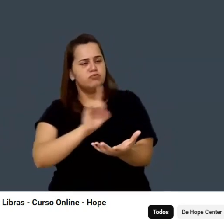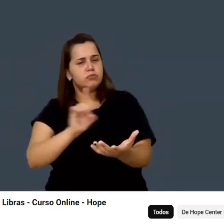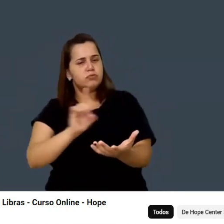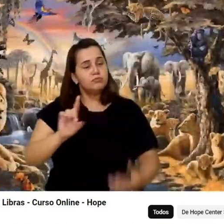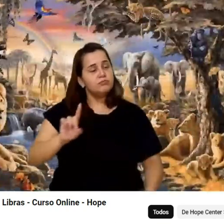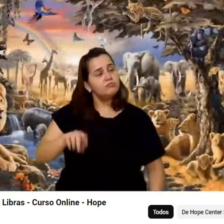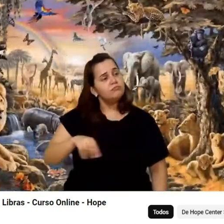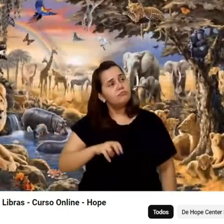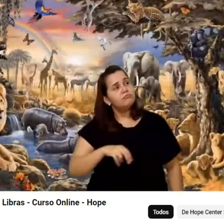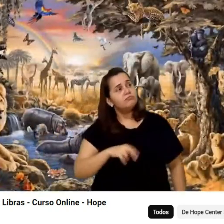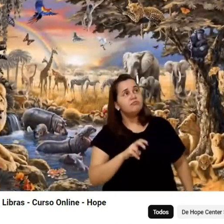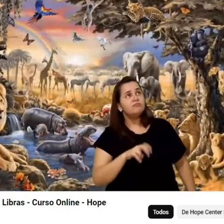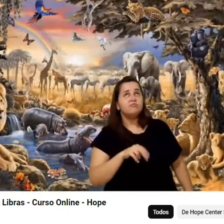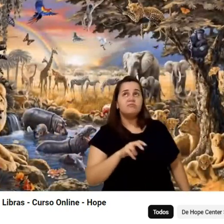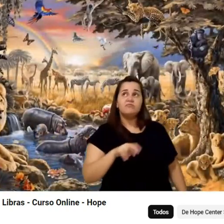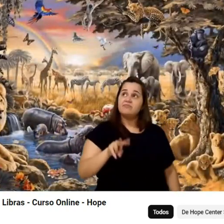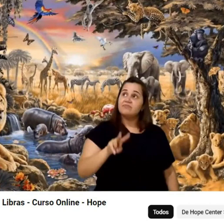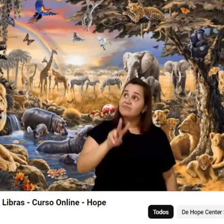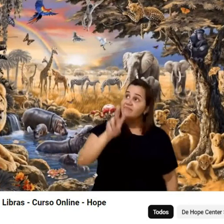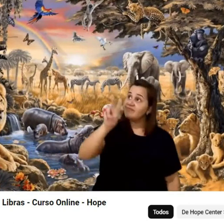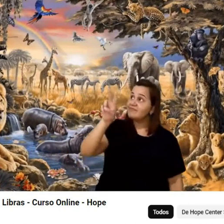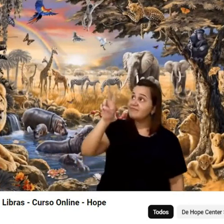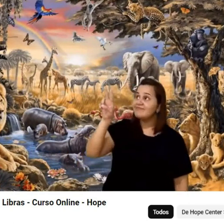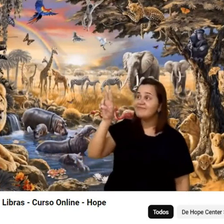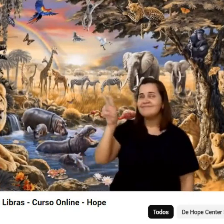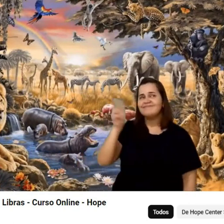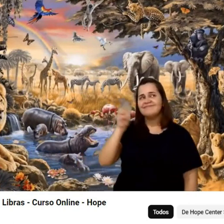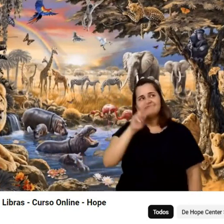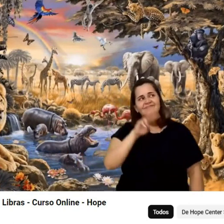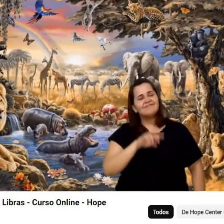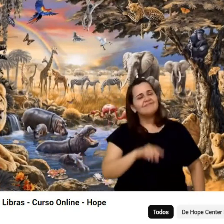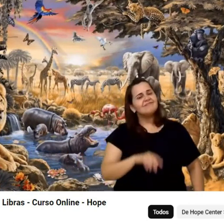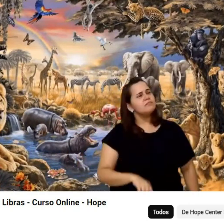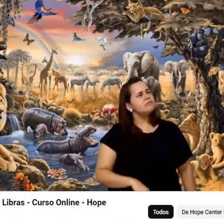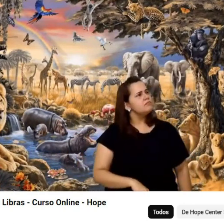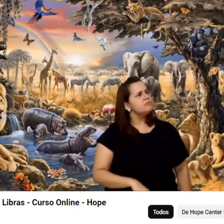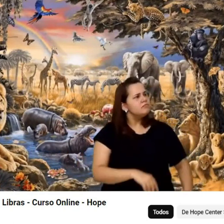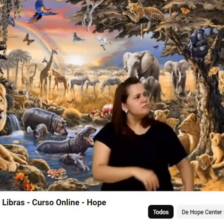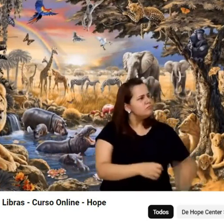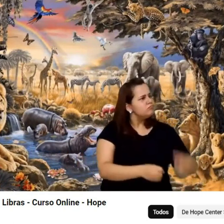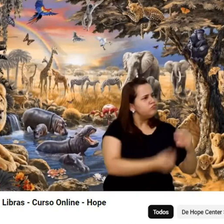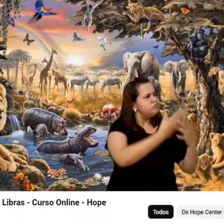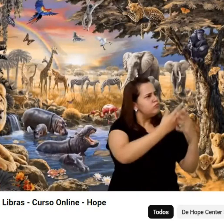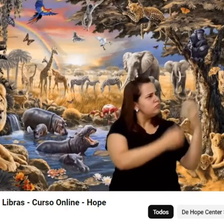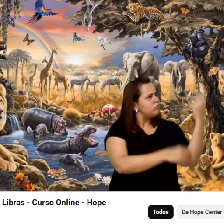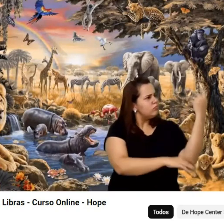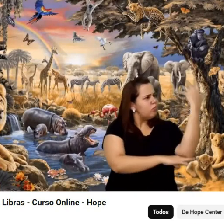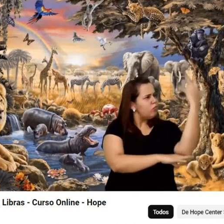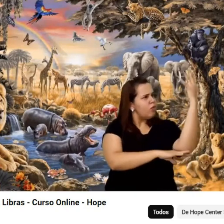E caminhando ali, ele foi observando, aí ele foi olhando os